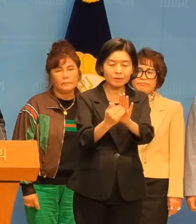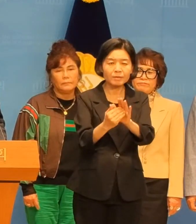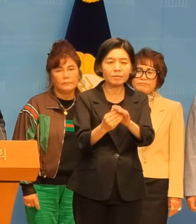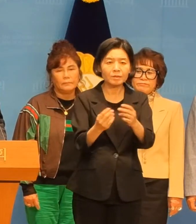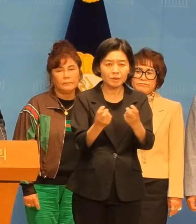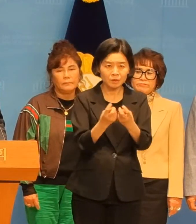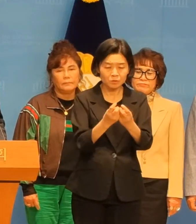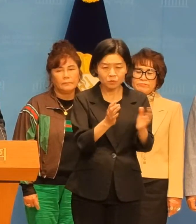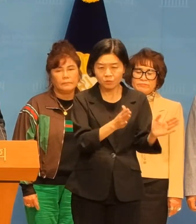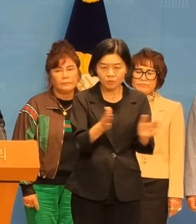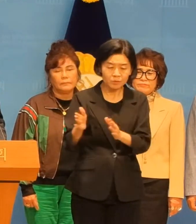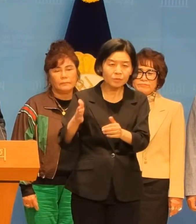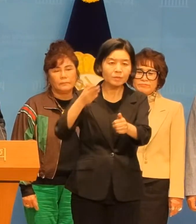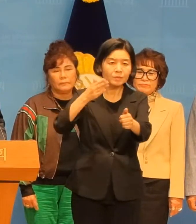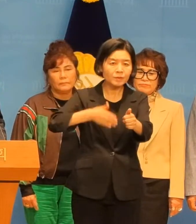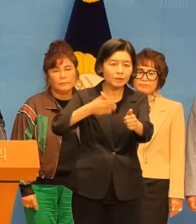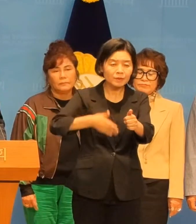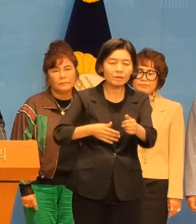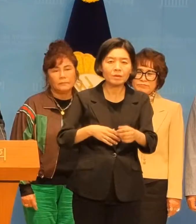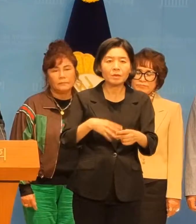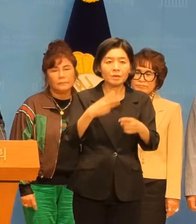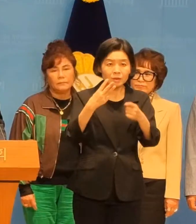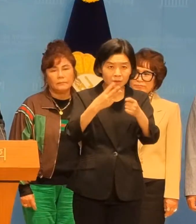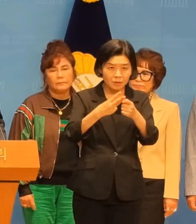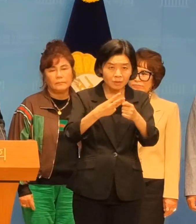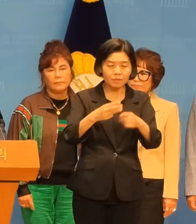마련하십시오. 3.